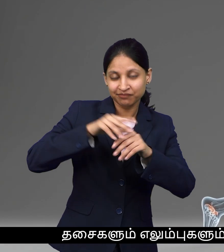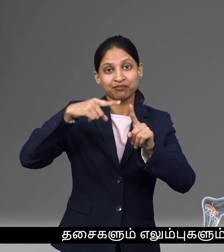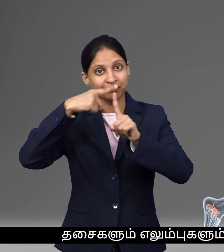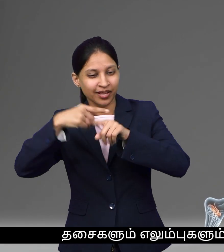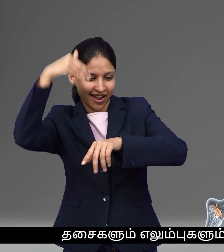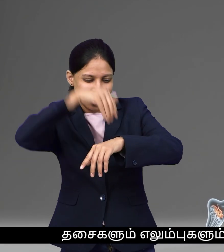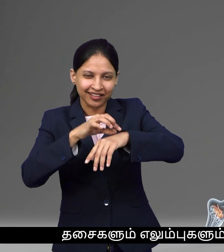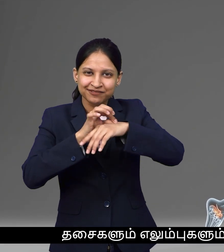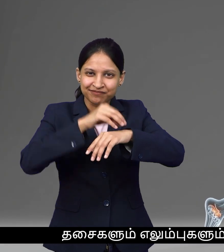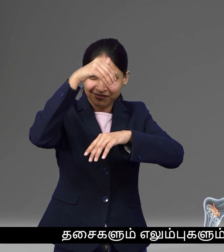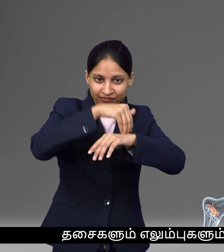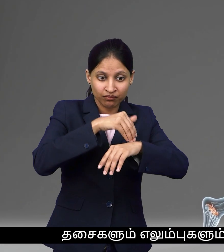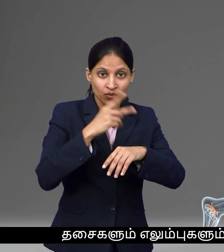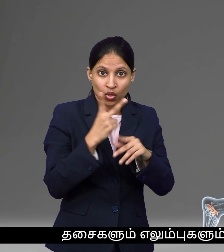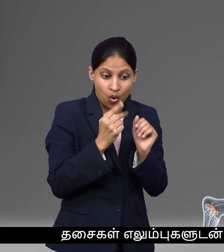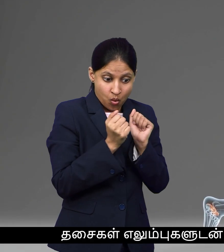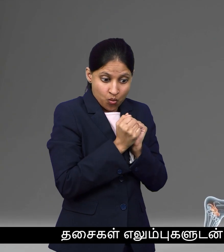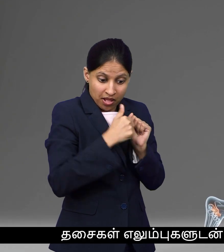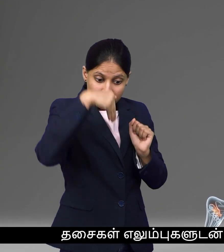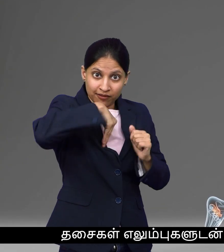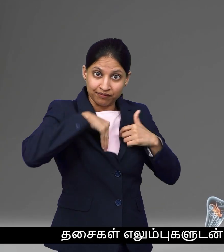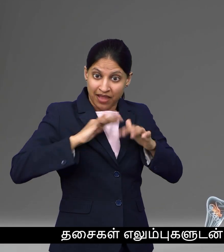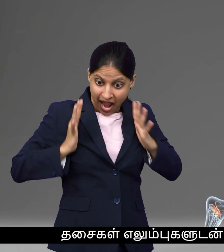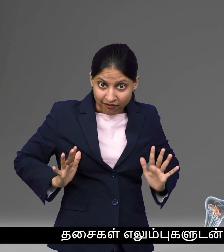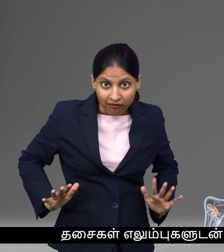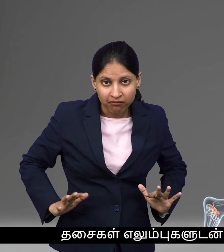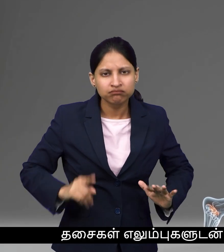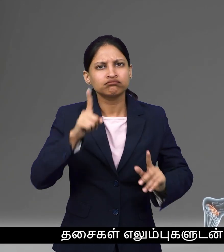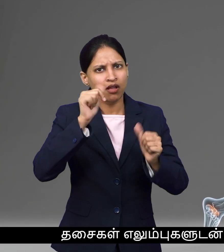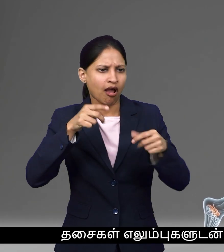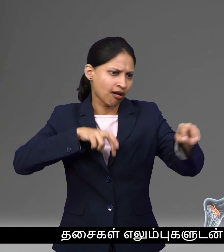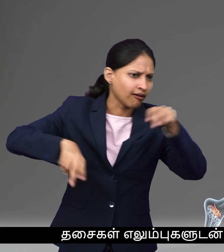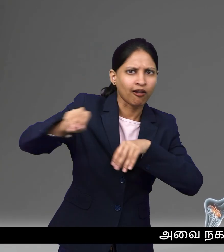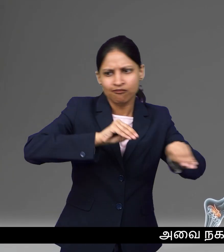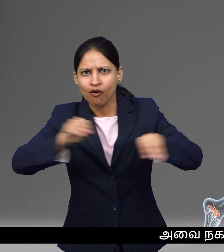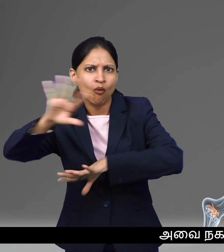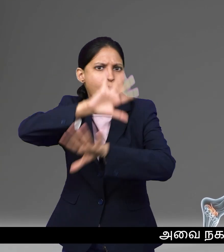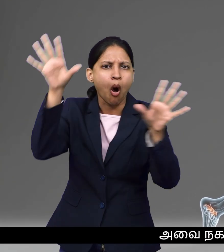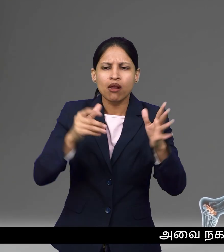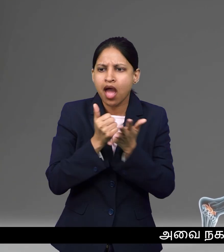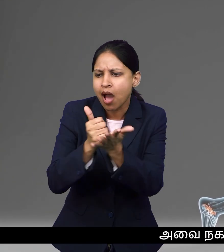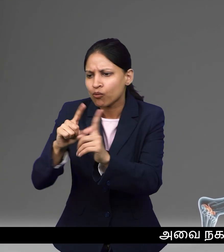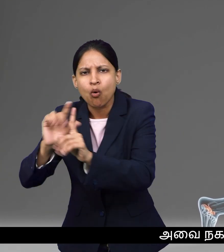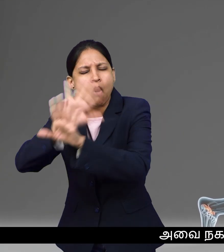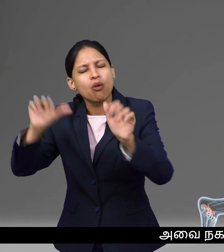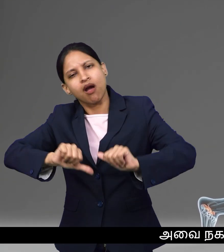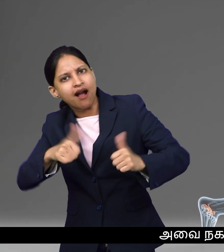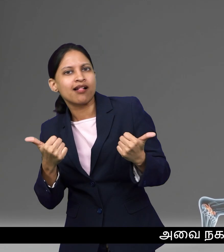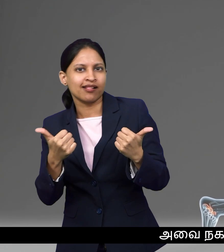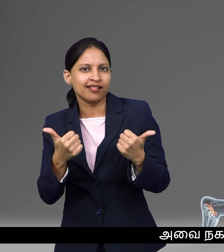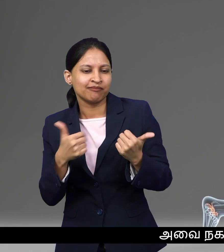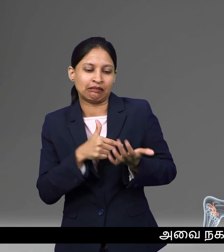தசைகளும் எலும்புகளும் இணைந்து செயல்படுகின்றன. தசைகள் எலும்புகளுடன் உறுதியாக